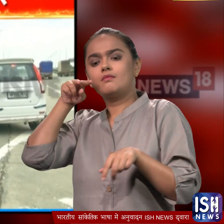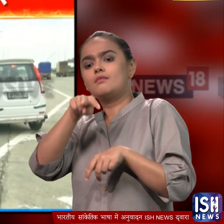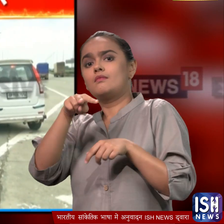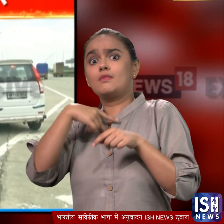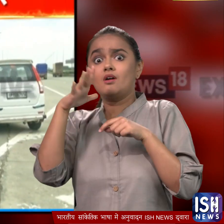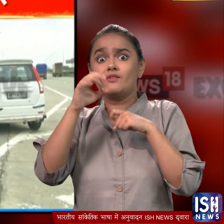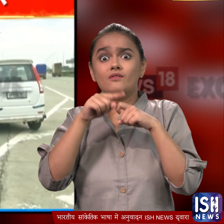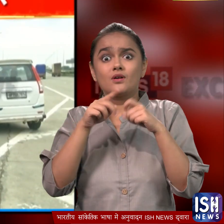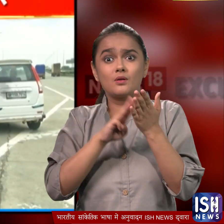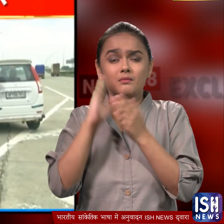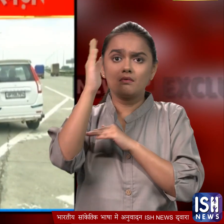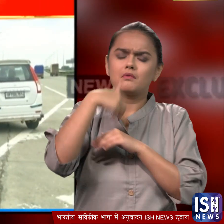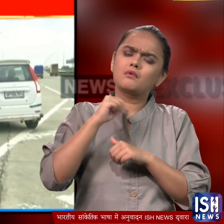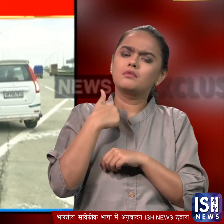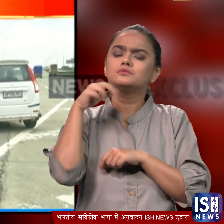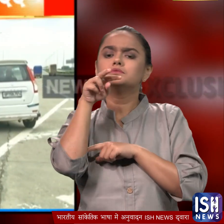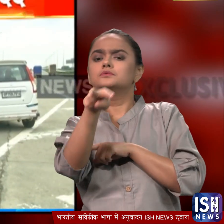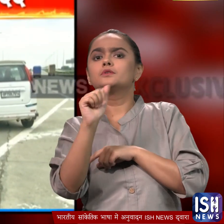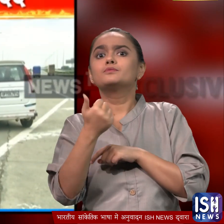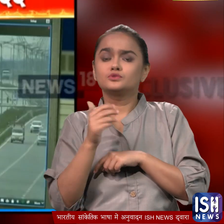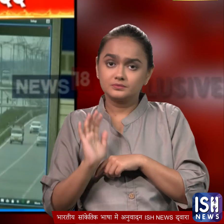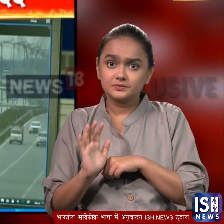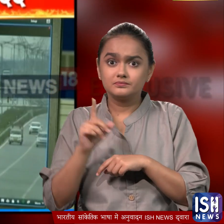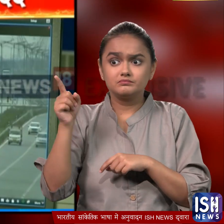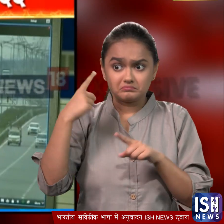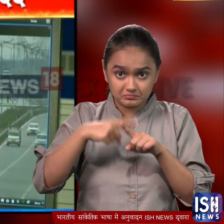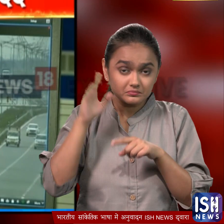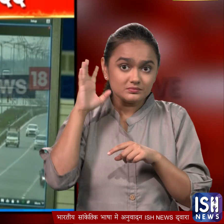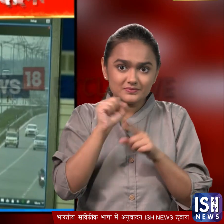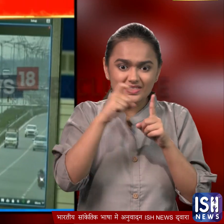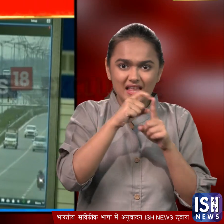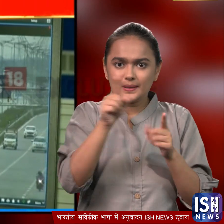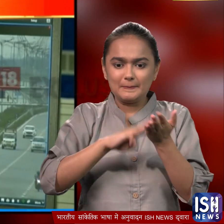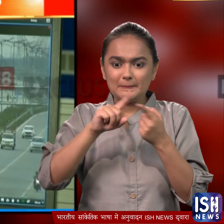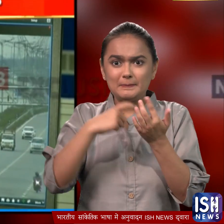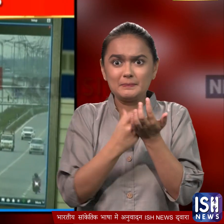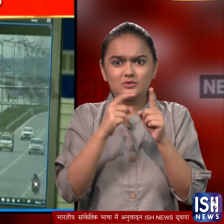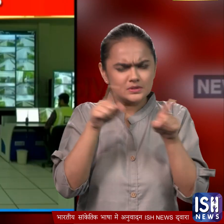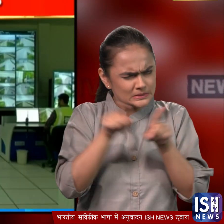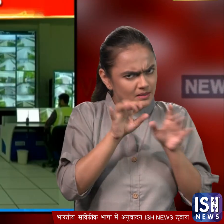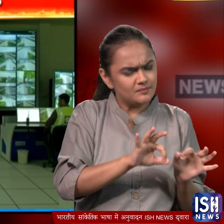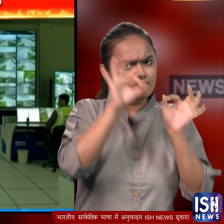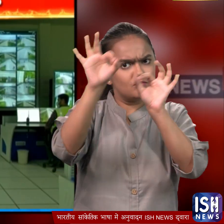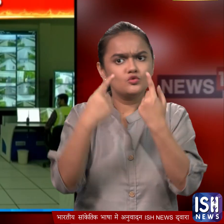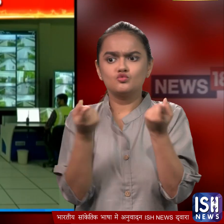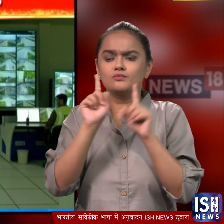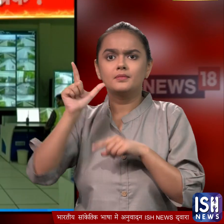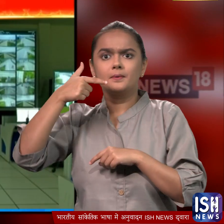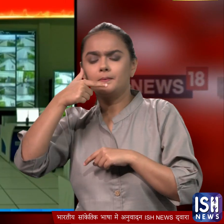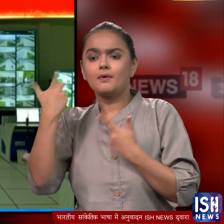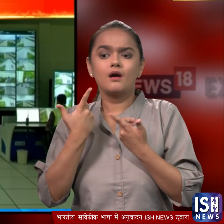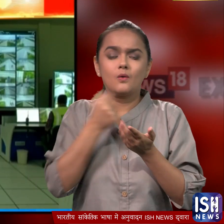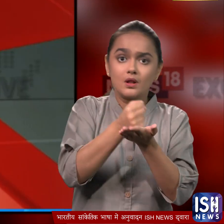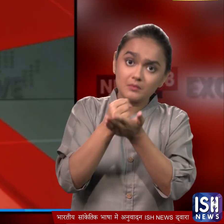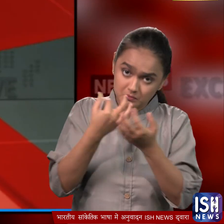की तरह ही पेट्रोलिंग कर रही टीम भी अपने काम में मुस्तैद नजर आई। खबर है कि जल्द ही दिल्ली मेरठ एक्सप्रेसवे पर भी इसी तरह का एक कंट्रोल रूम